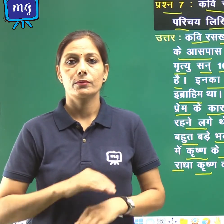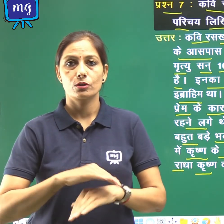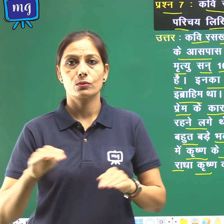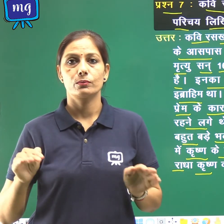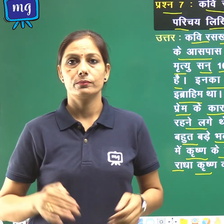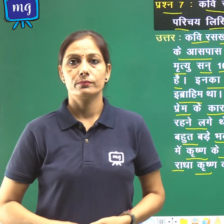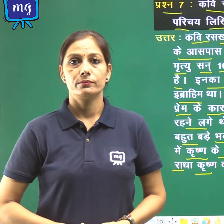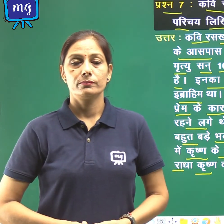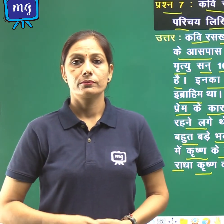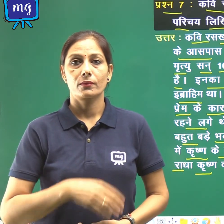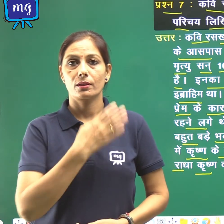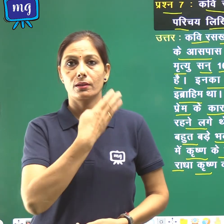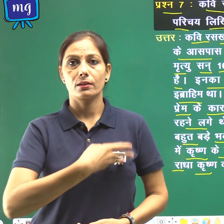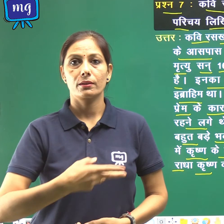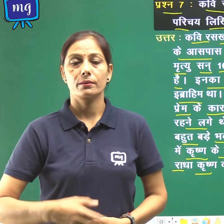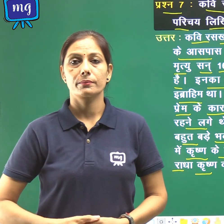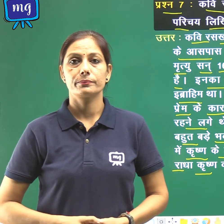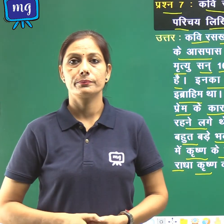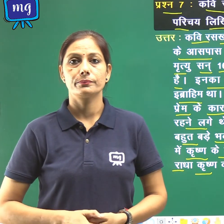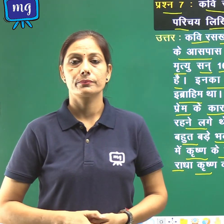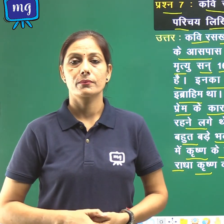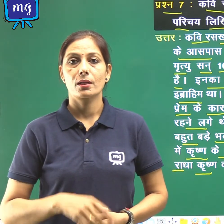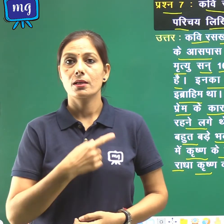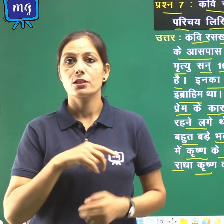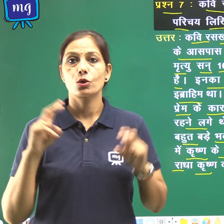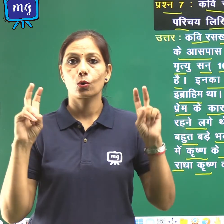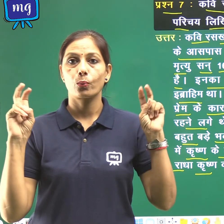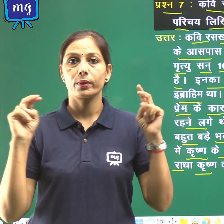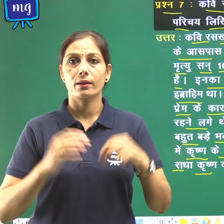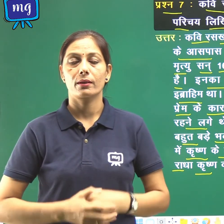बच्चों, ये थे इस अध्याय के